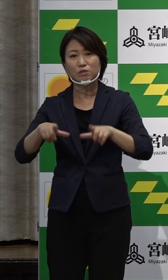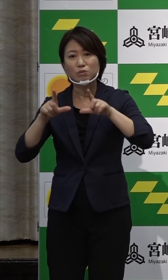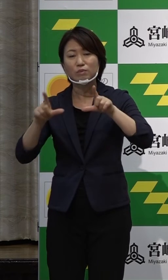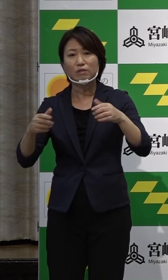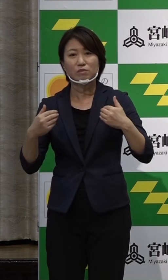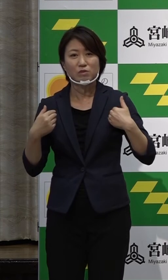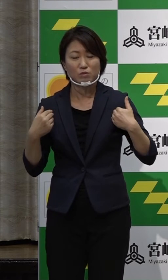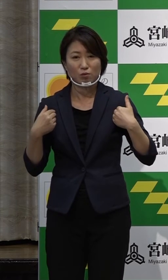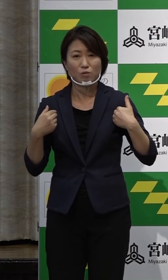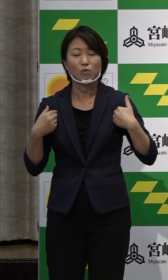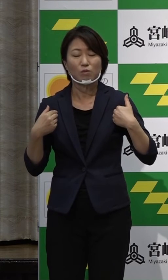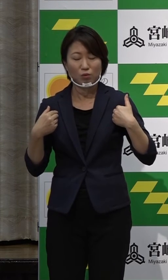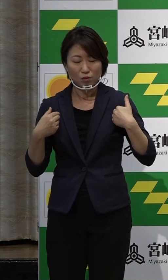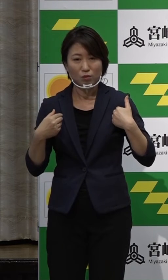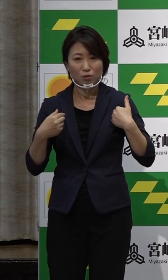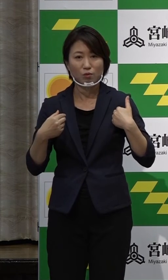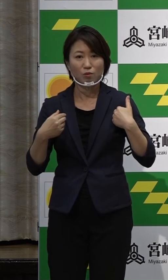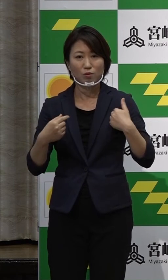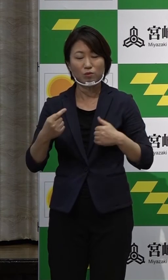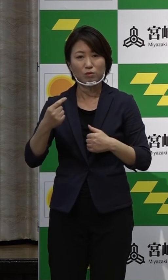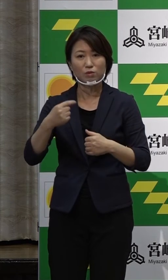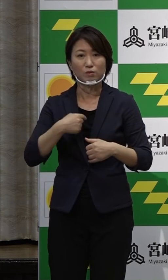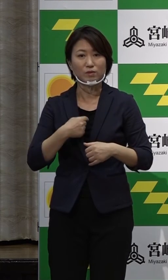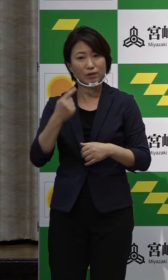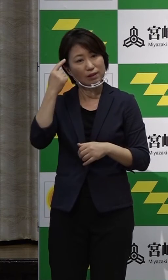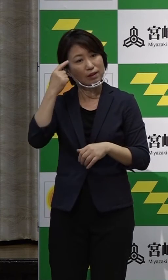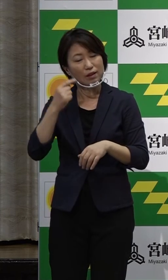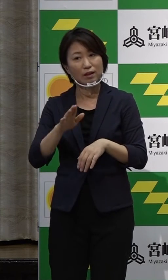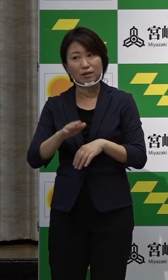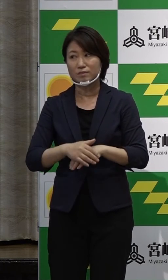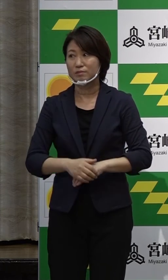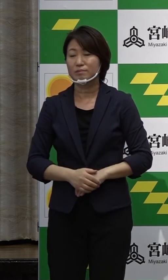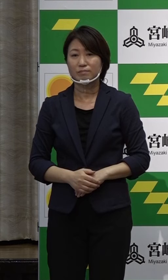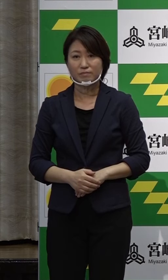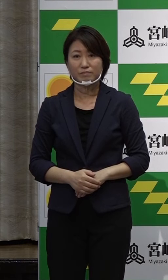ないかということを感じて考えております。